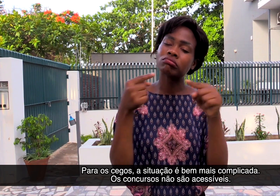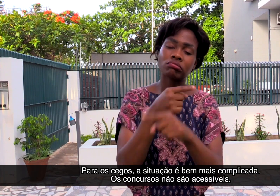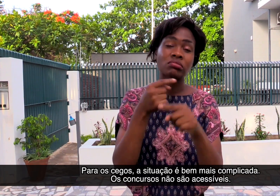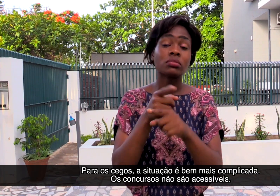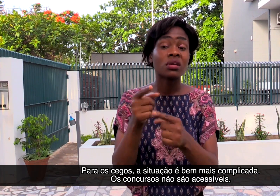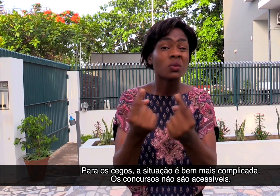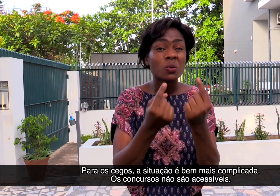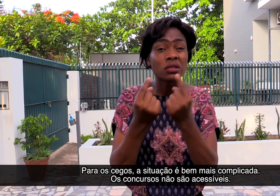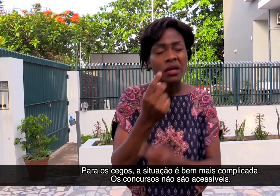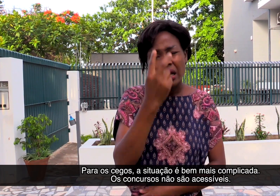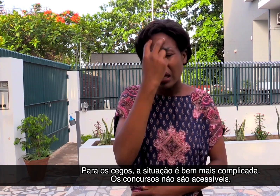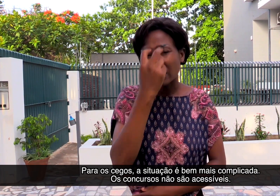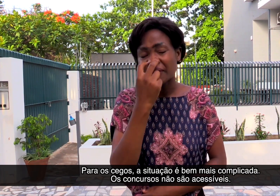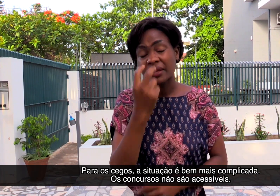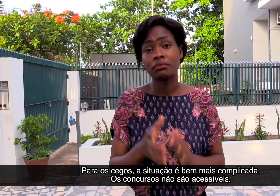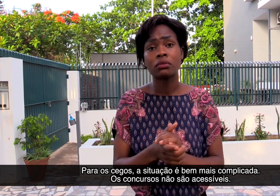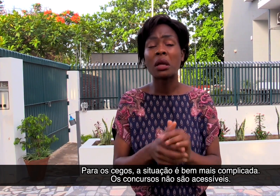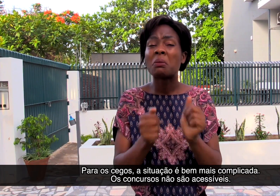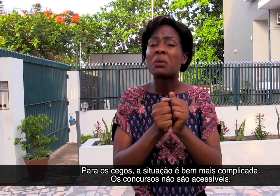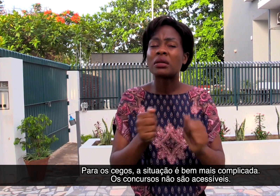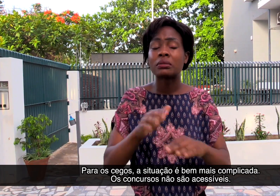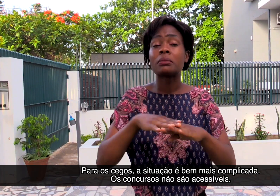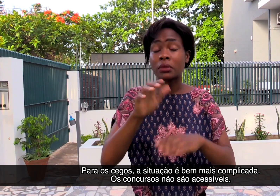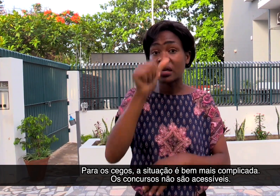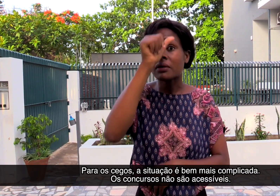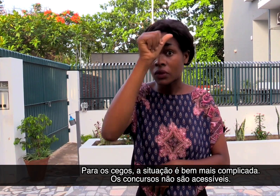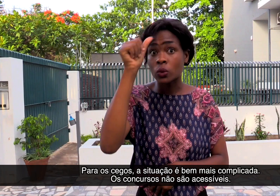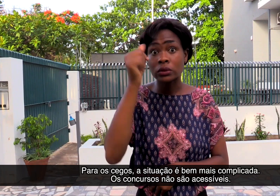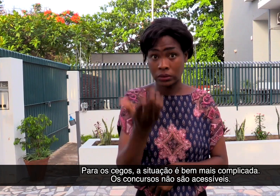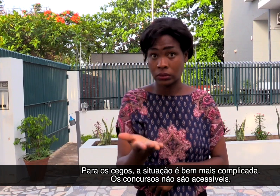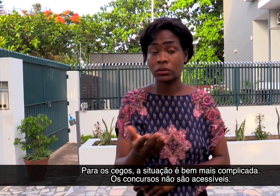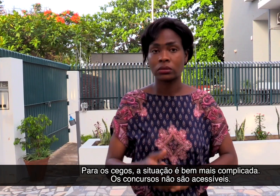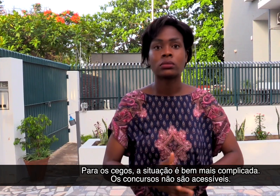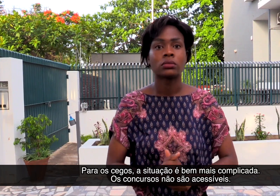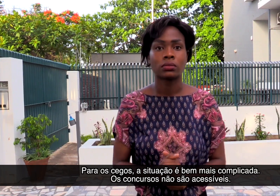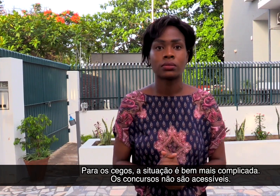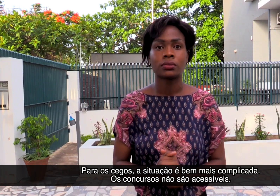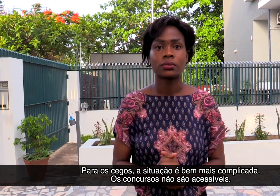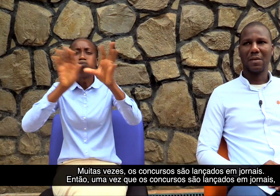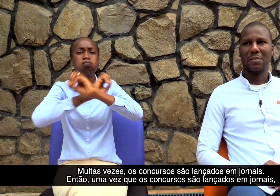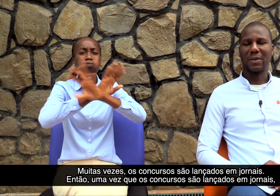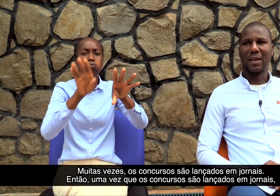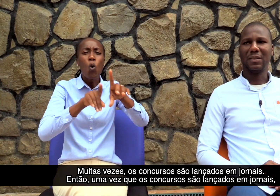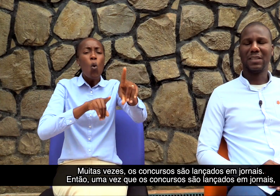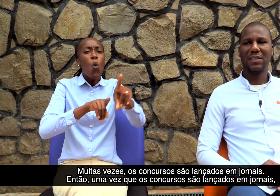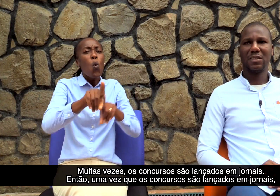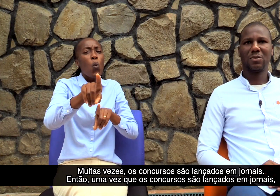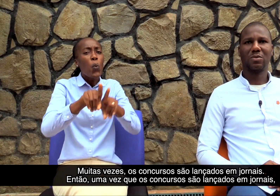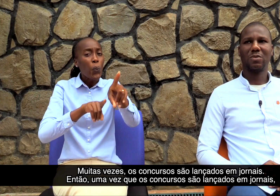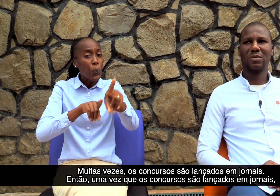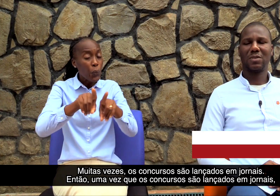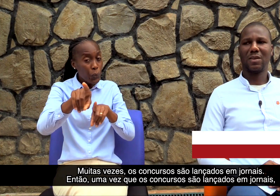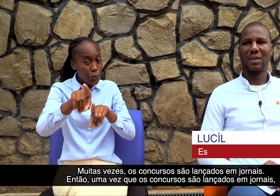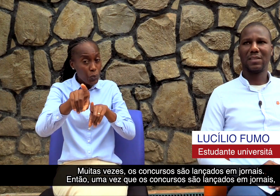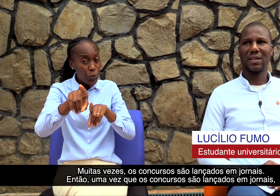Para os cegos, a situação é bem mais complicada. Os concursos não são acessíveis. Porque muitas das vezes